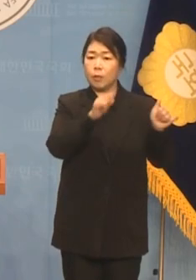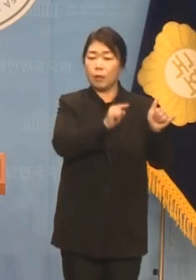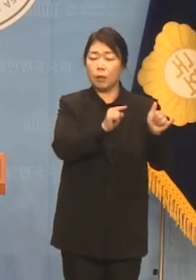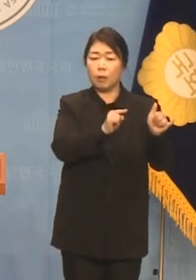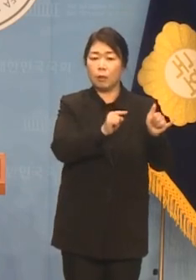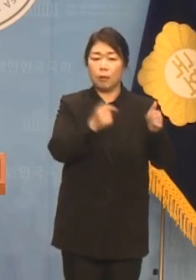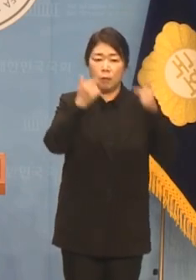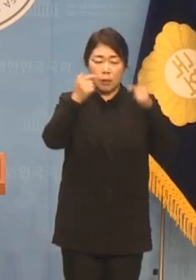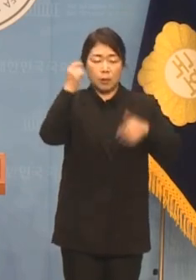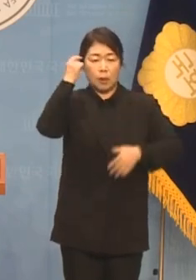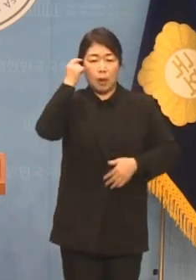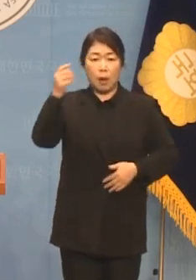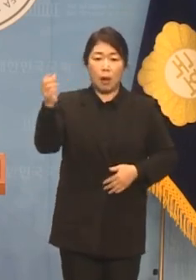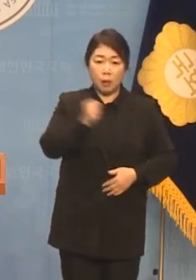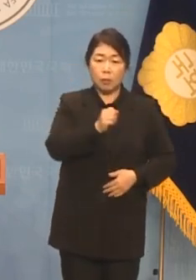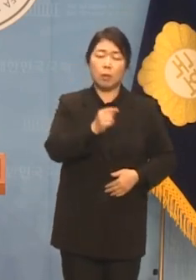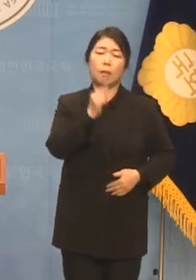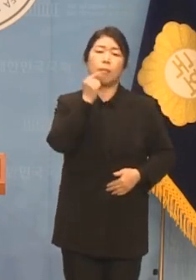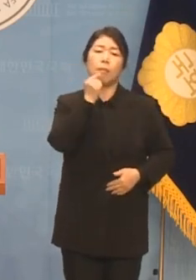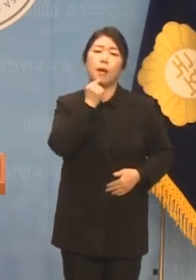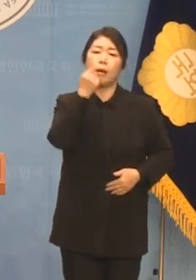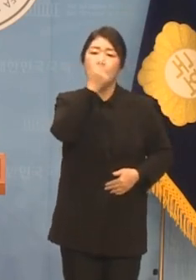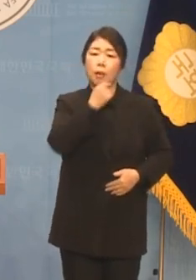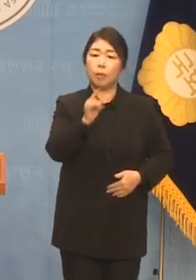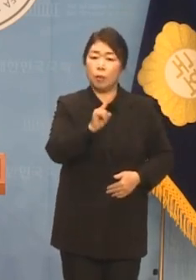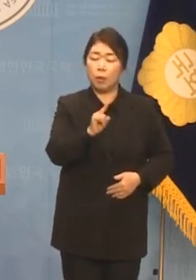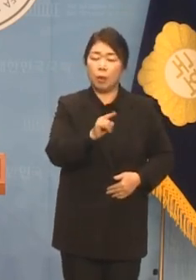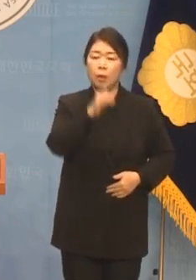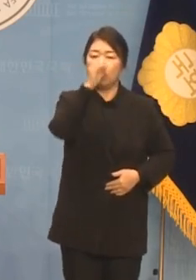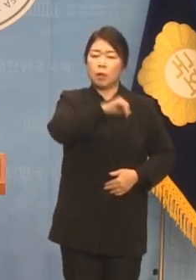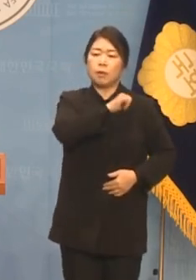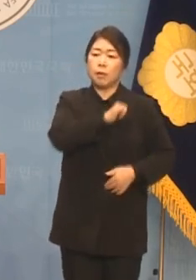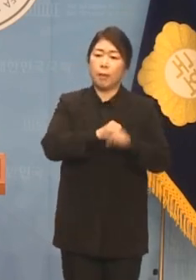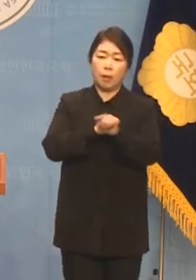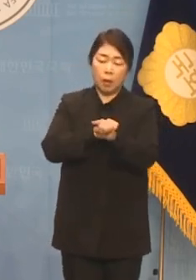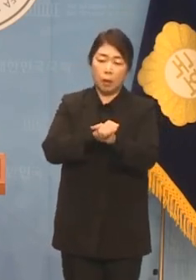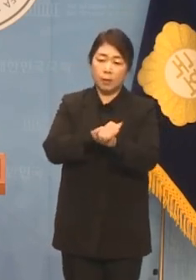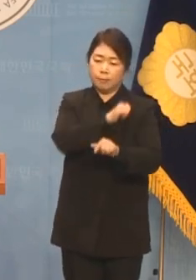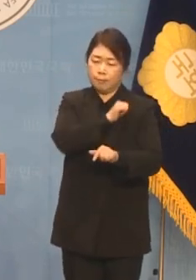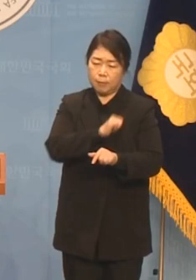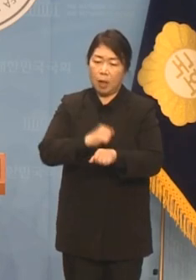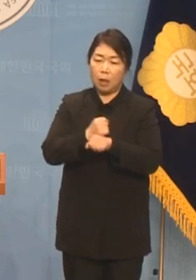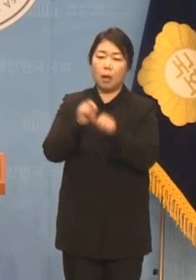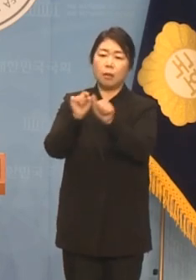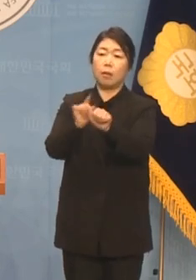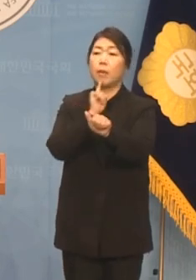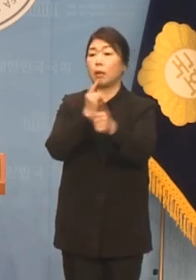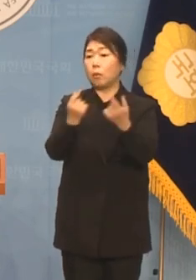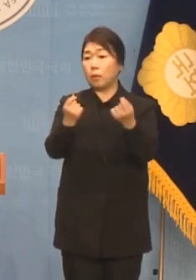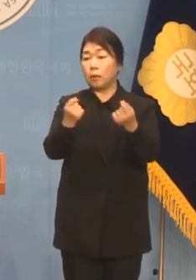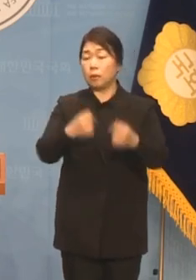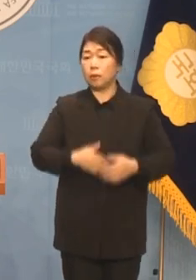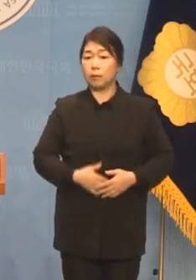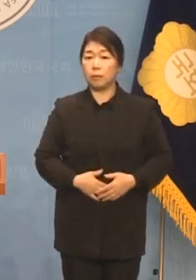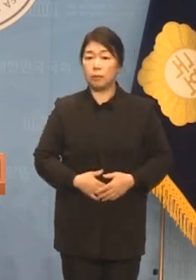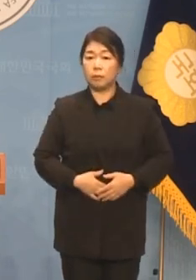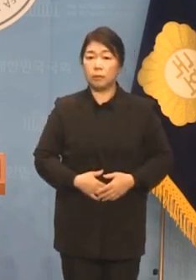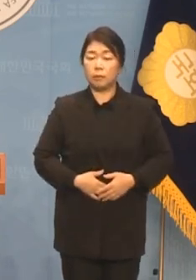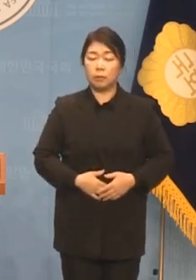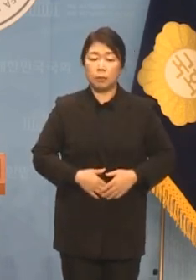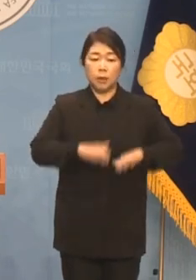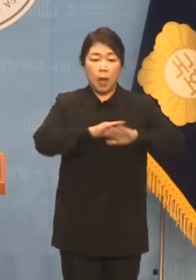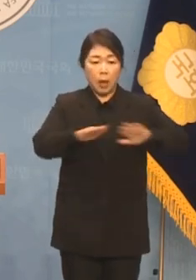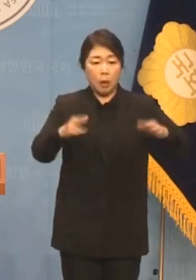인식하고 있다는 말은 그저 참으라 그리고 견뎌라 말일뿐입니다 대한이 없는